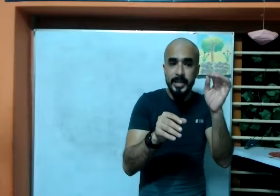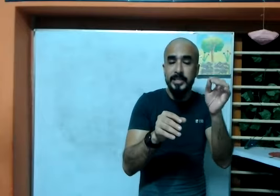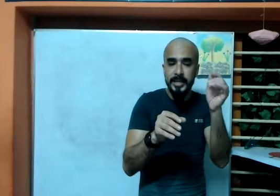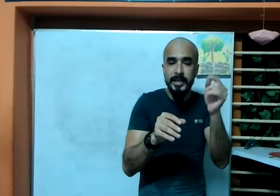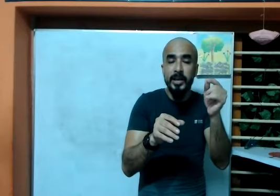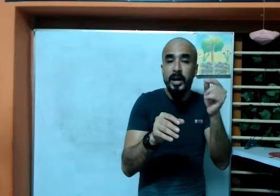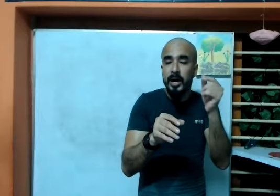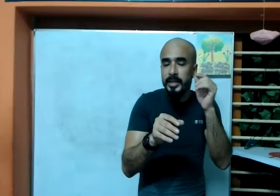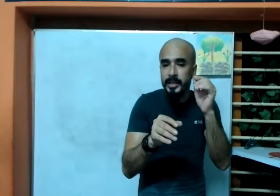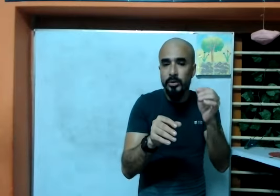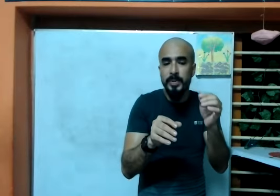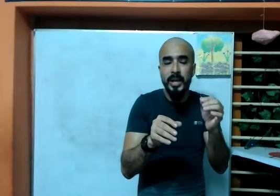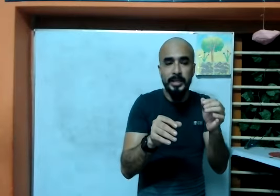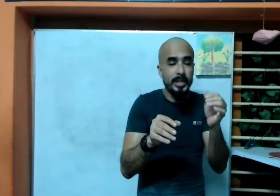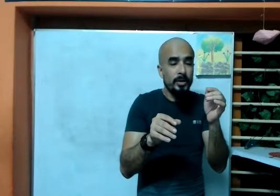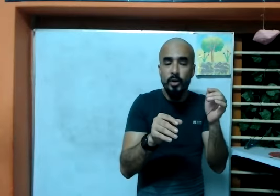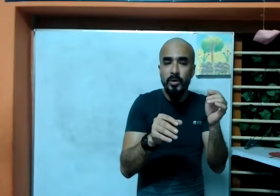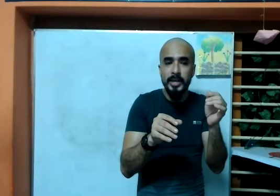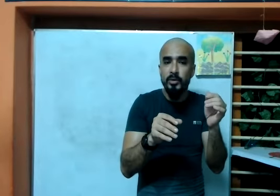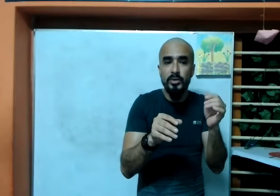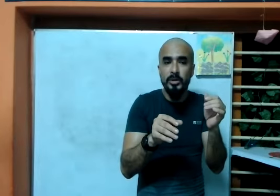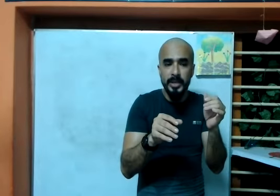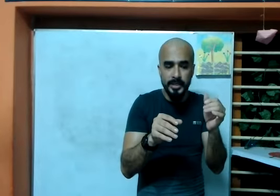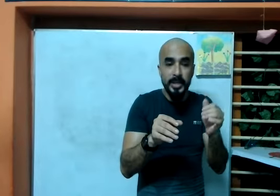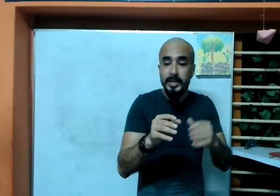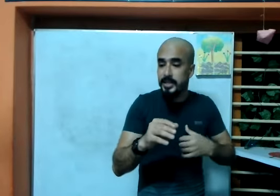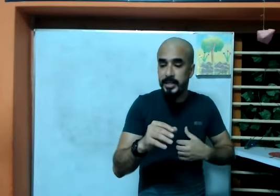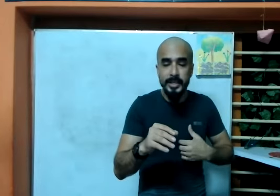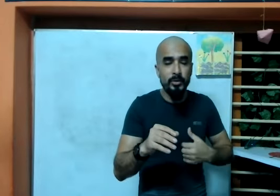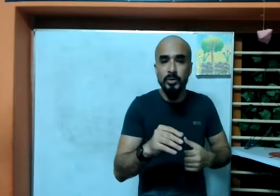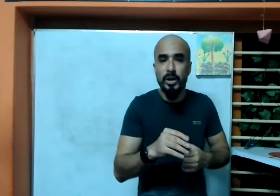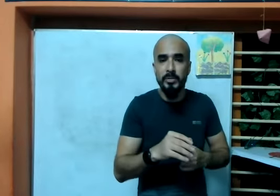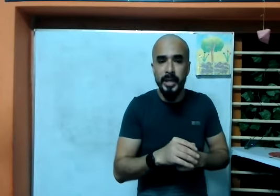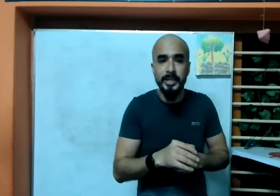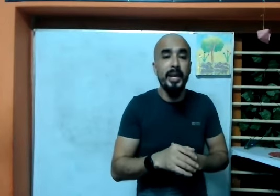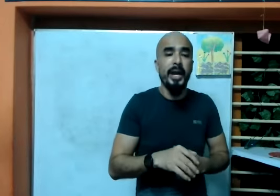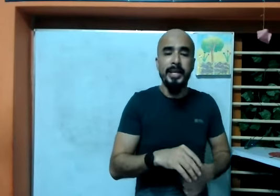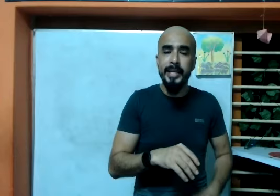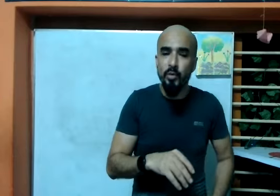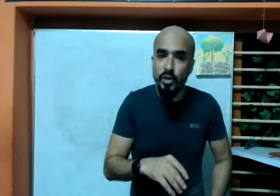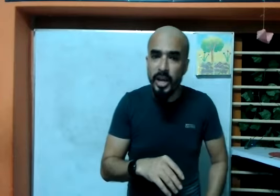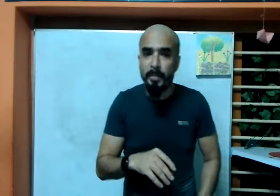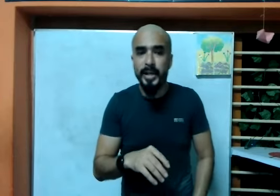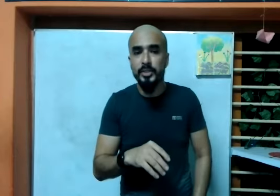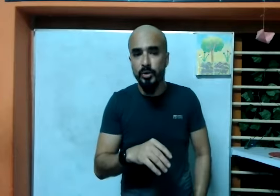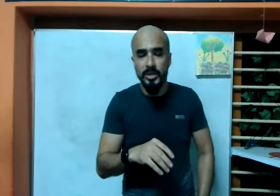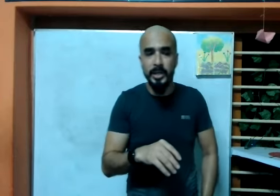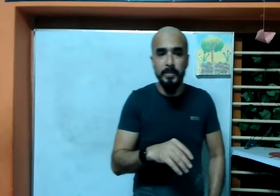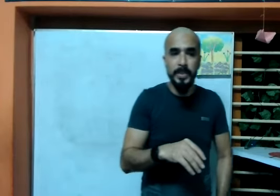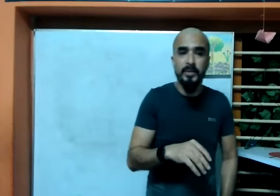yes, he would be late. No, he would not be late. He said he would not be late and he would come back shortly,